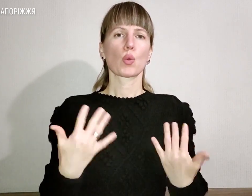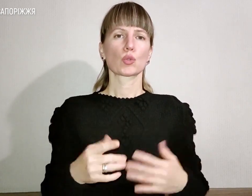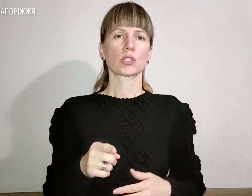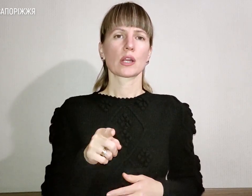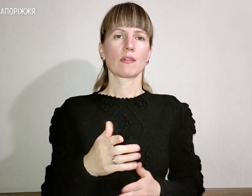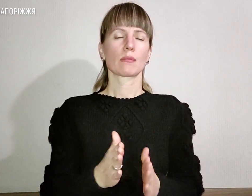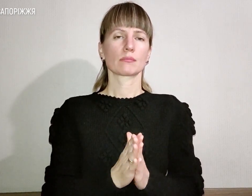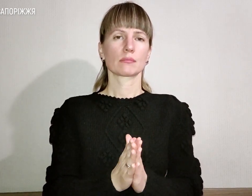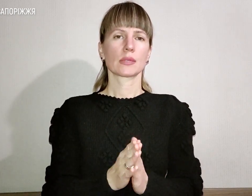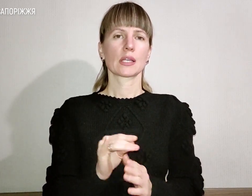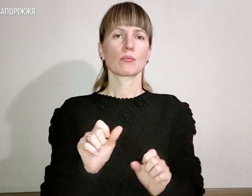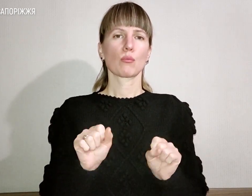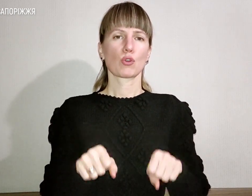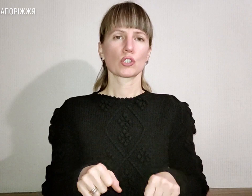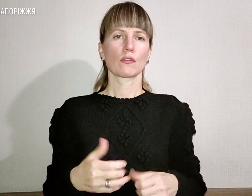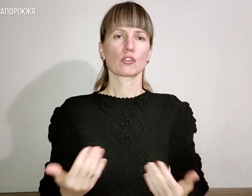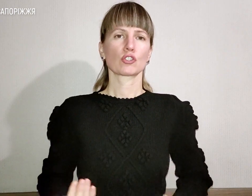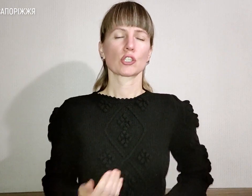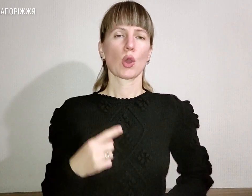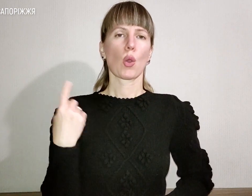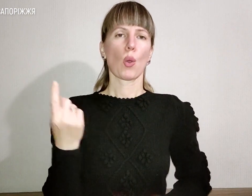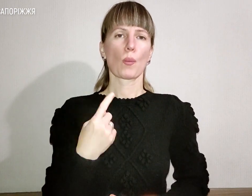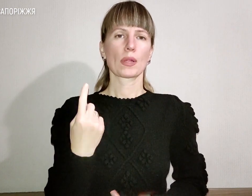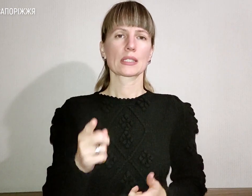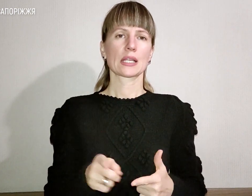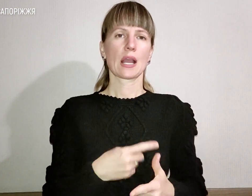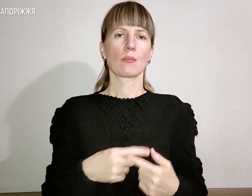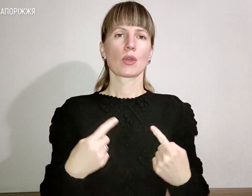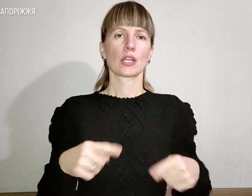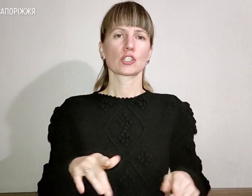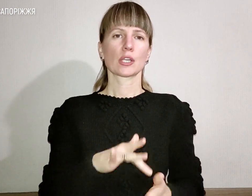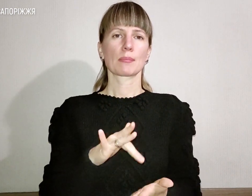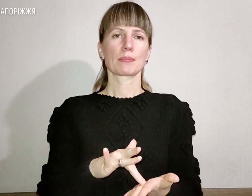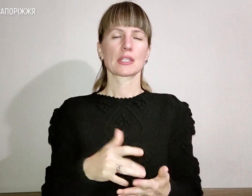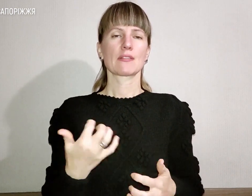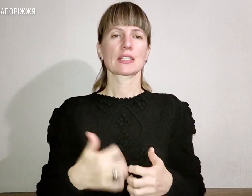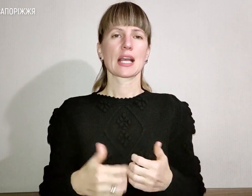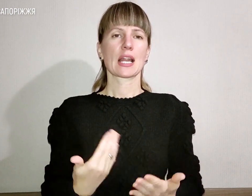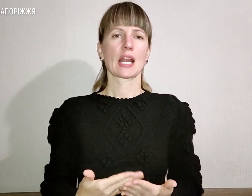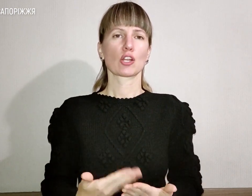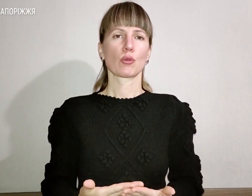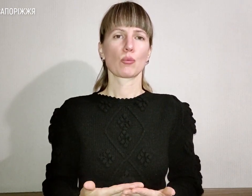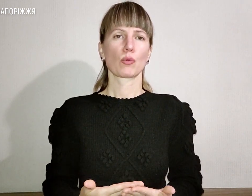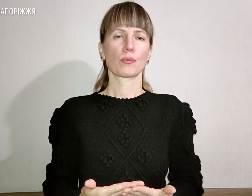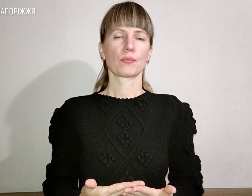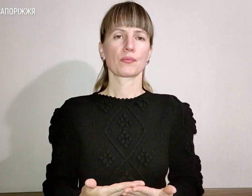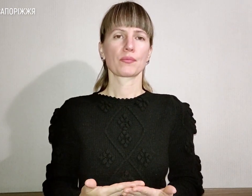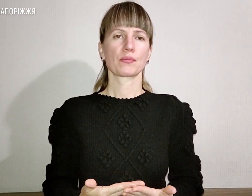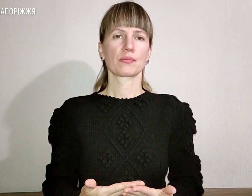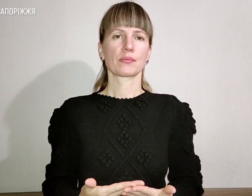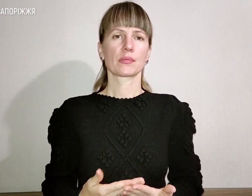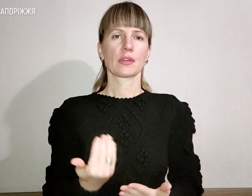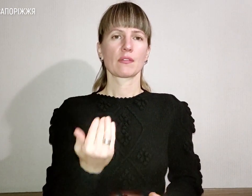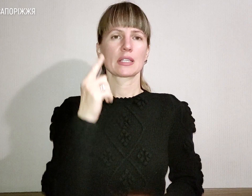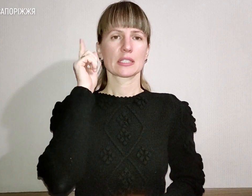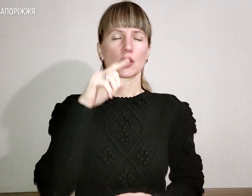звернулося, і, можливо, вже і жителів області навіть, або навіть з інших міст, ну, хоча б в середньому? Ну, ви знаєте, дуже складно